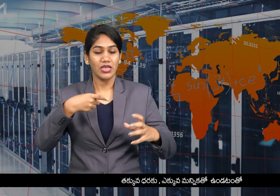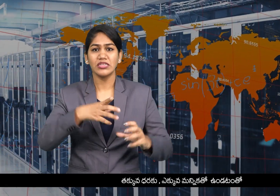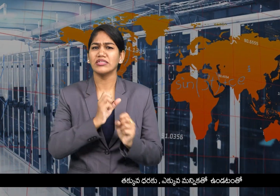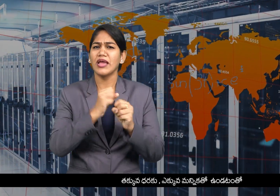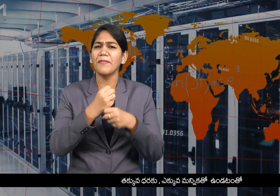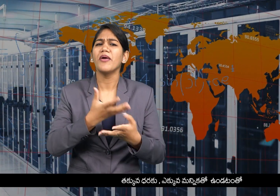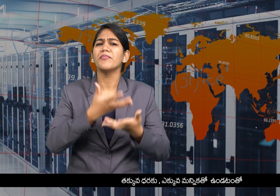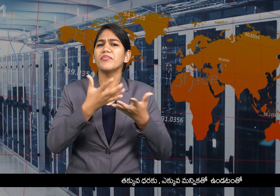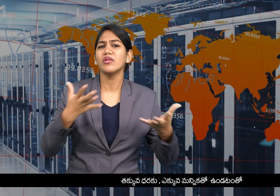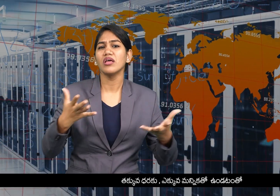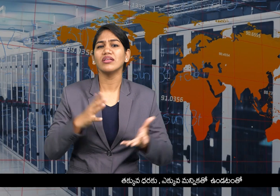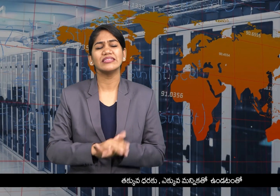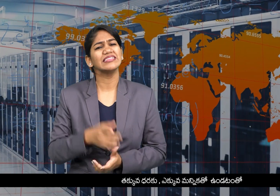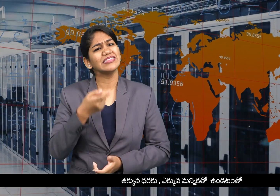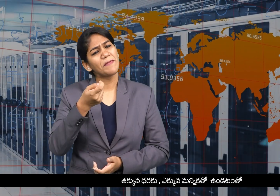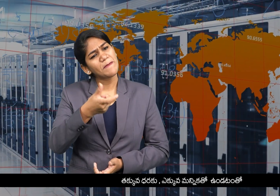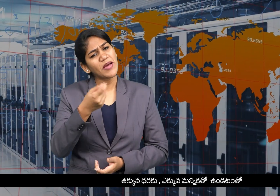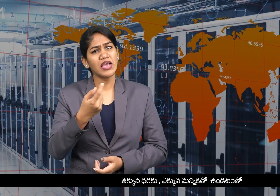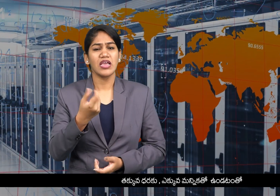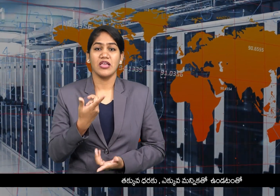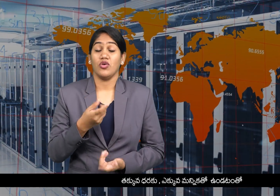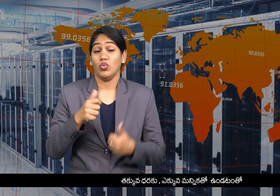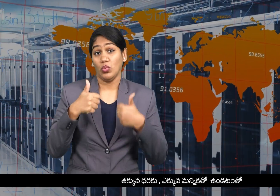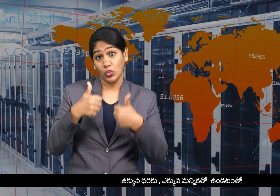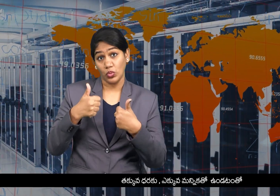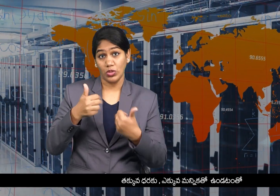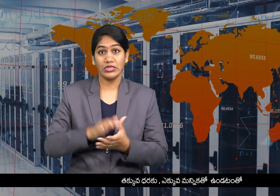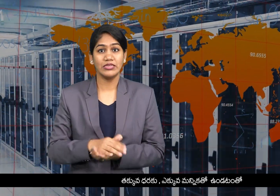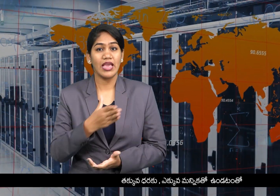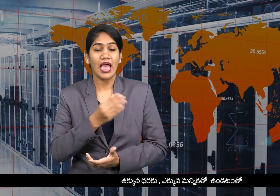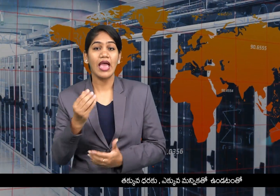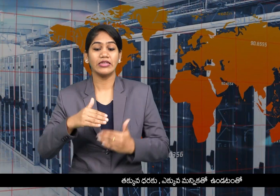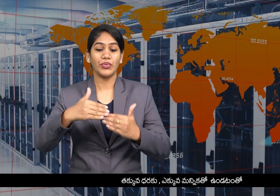తక్కువ ధరకు, ఎక్కువ మన్నికతో ఉండటంతో